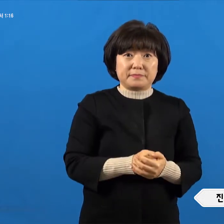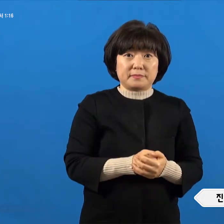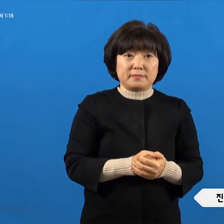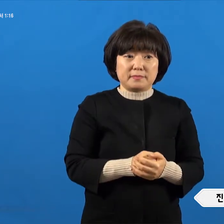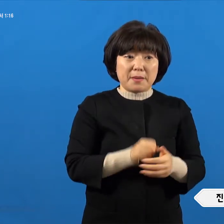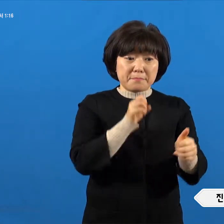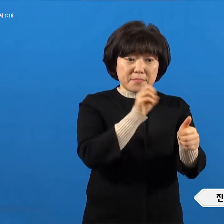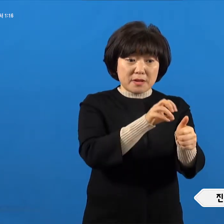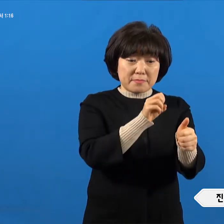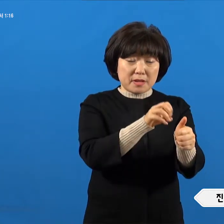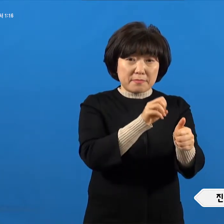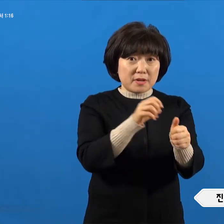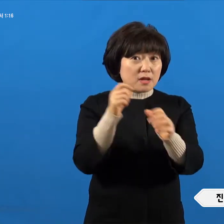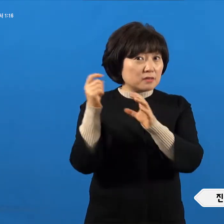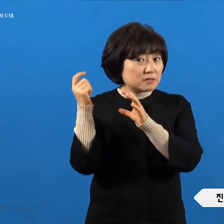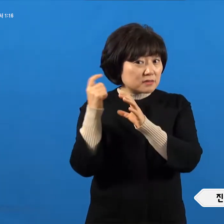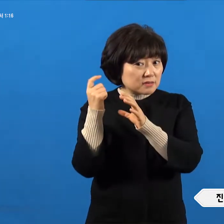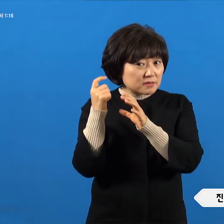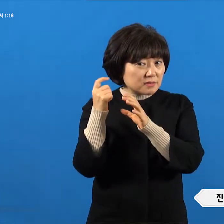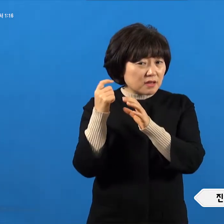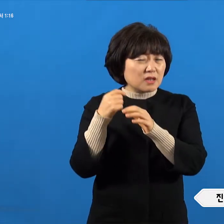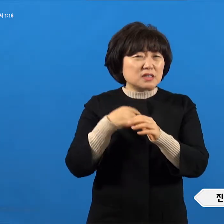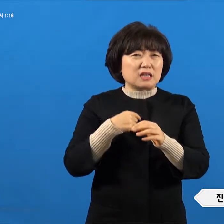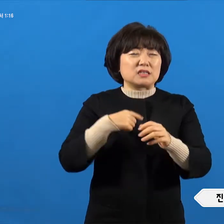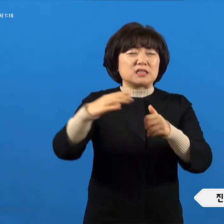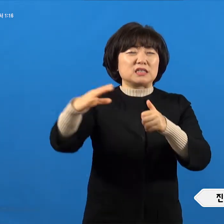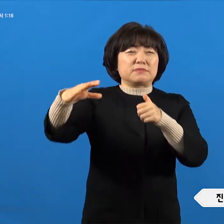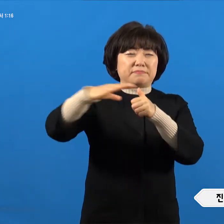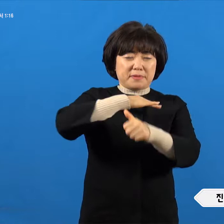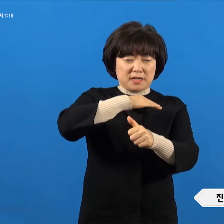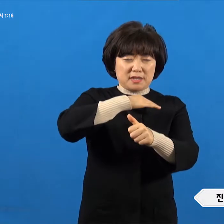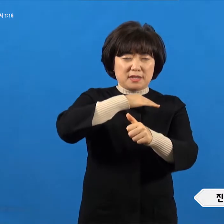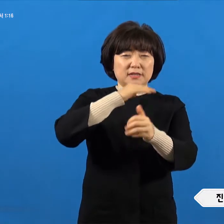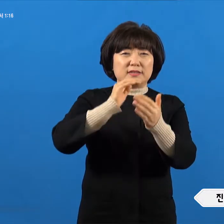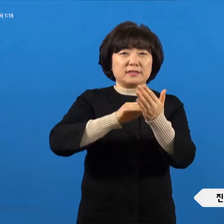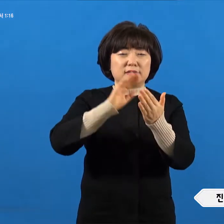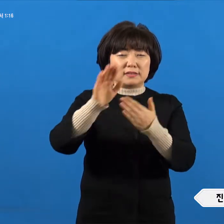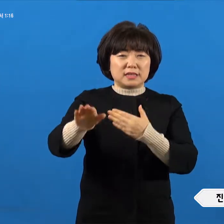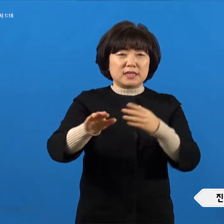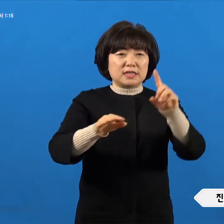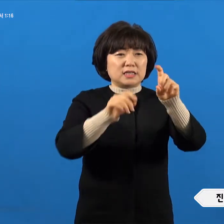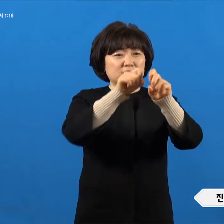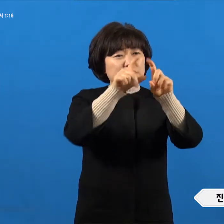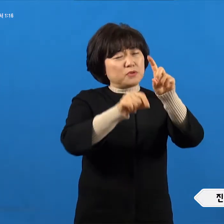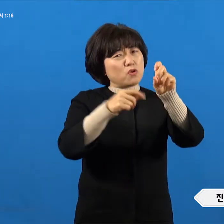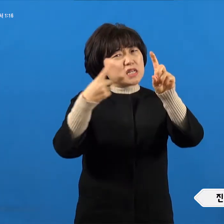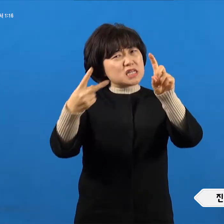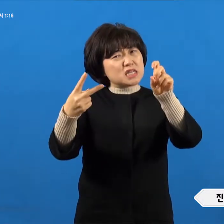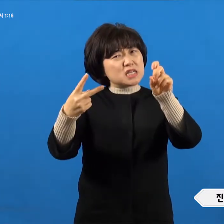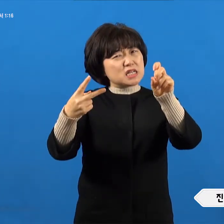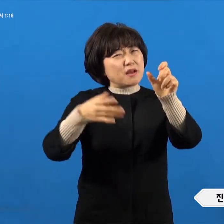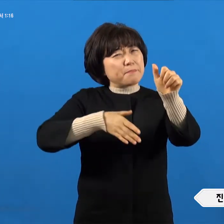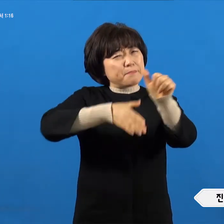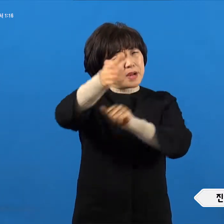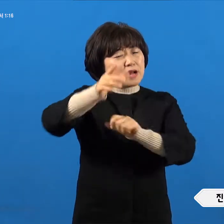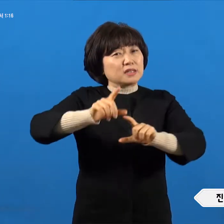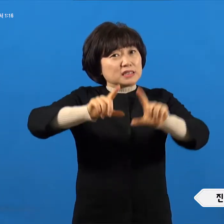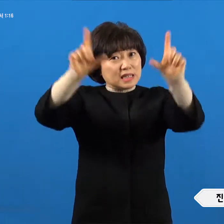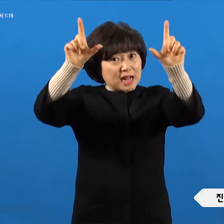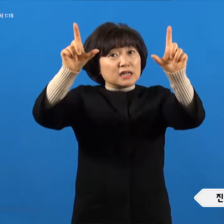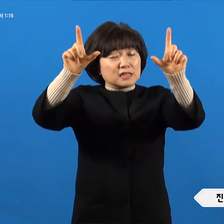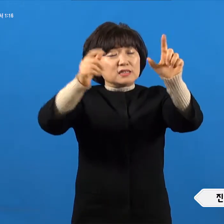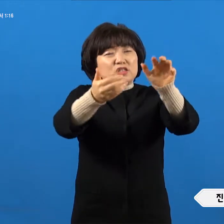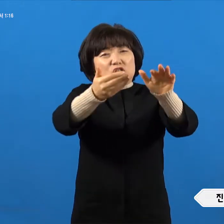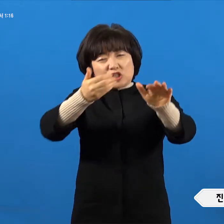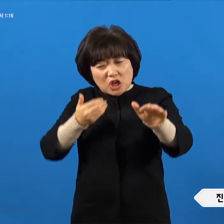그들은 그 마음 가운데 사형 선고를 받은 집행일 11월 2일 그 전에 마지막 처형이